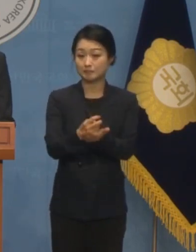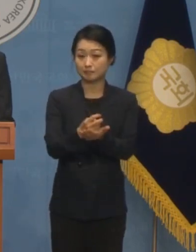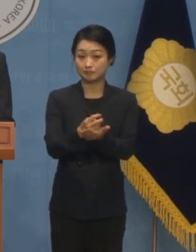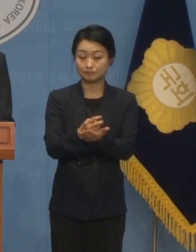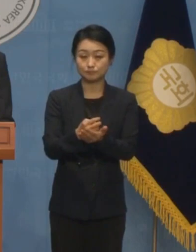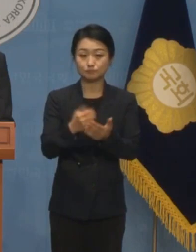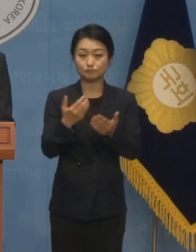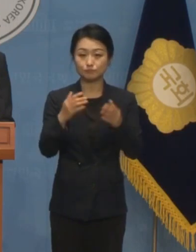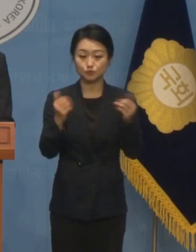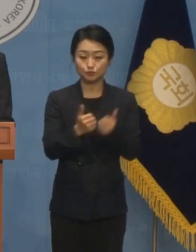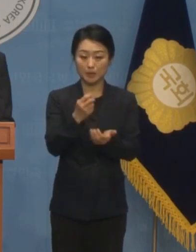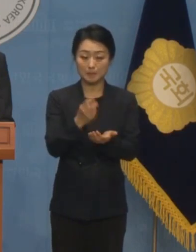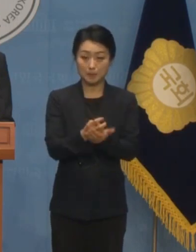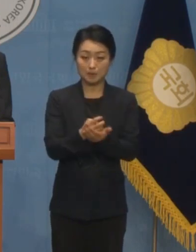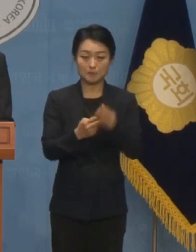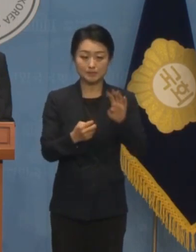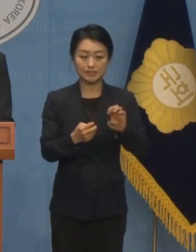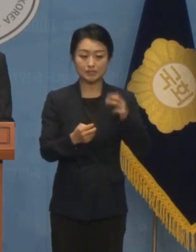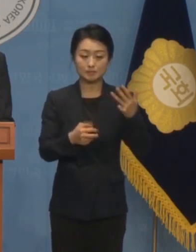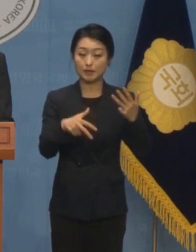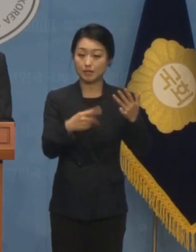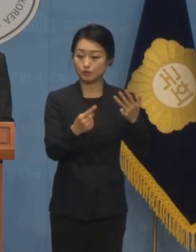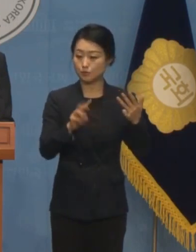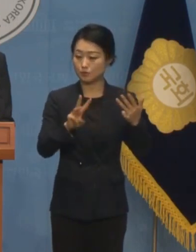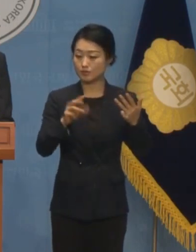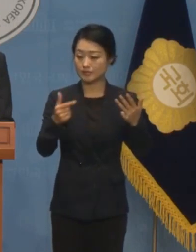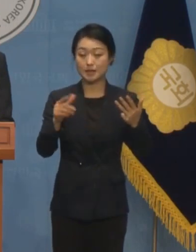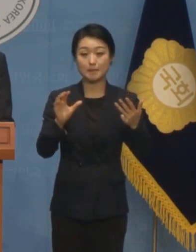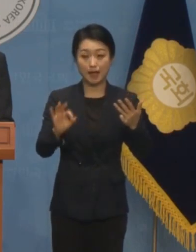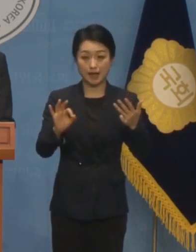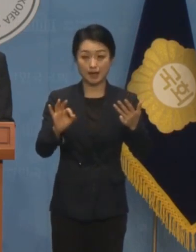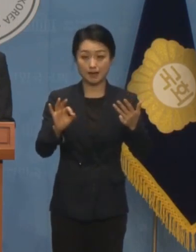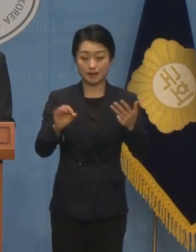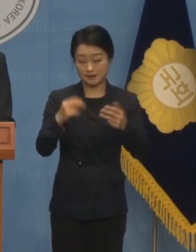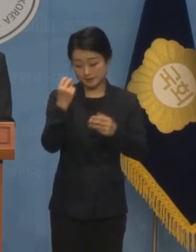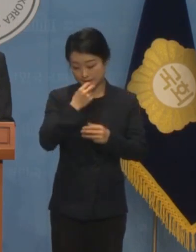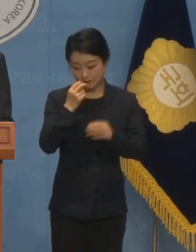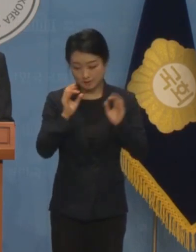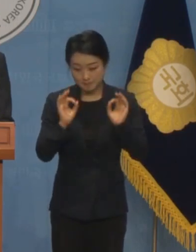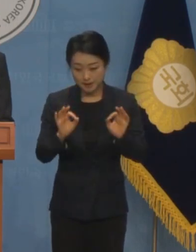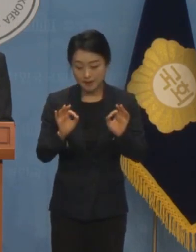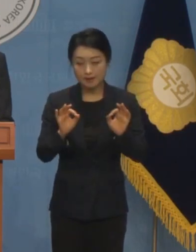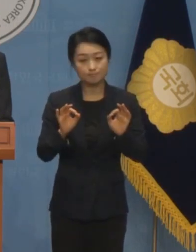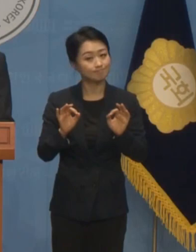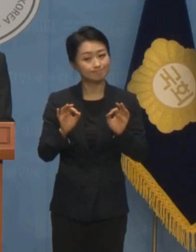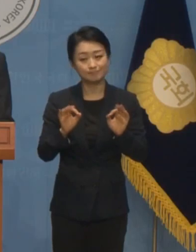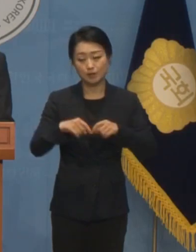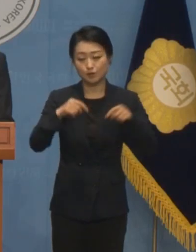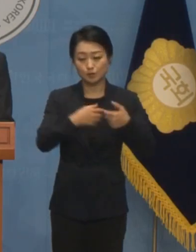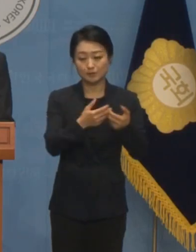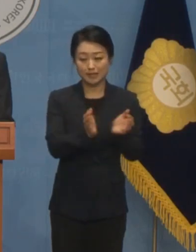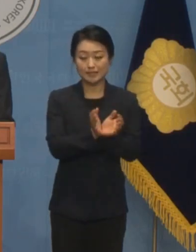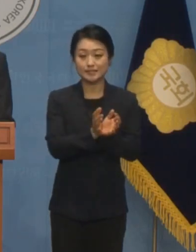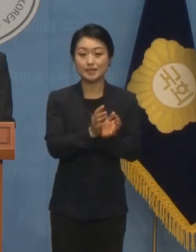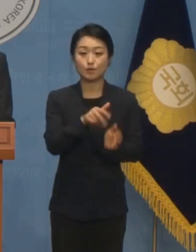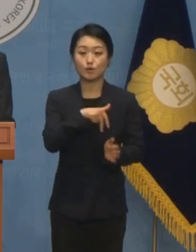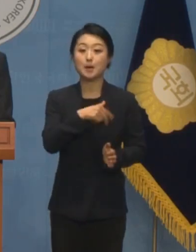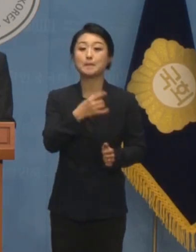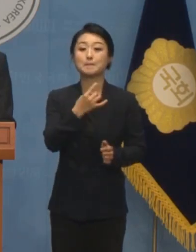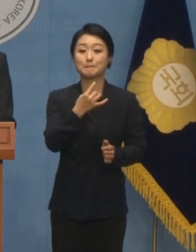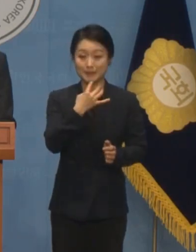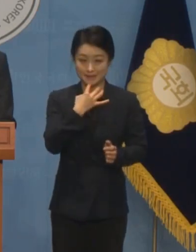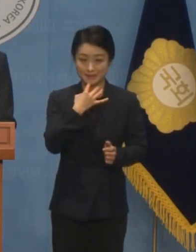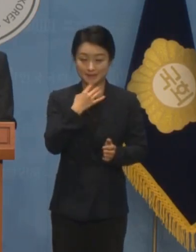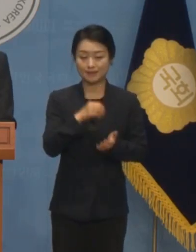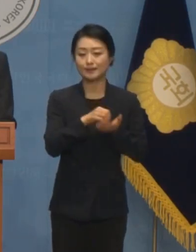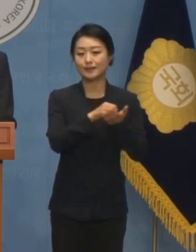국회법 제48조 3항의 연역을 아무리 찾아봐도 교섭단체 소속 의원들로만